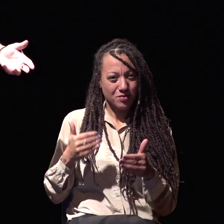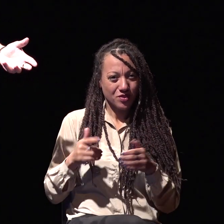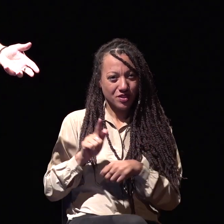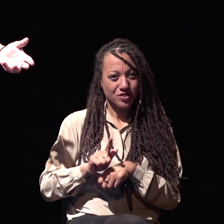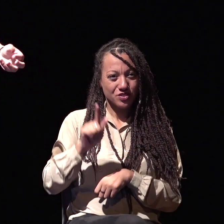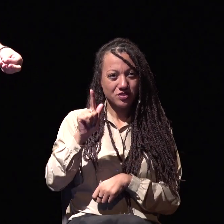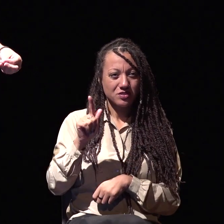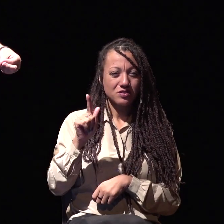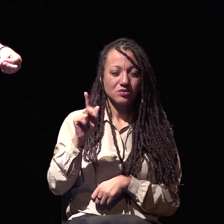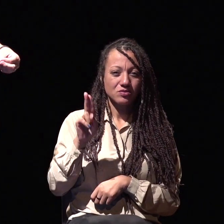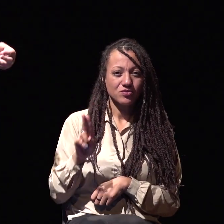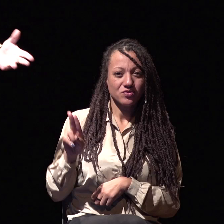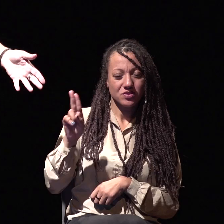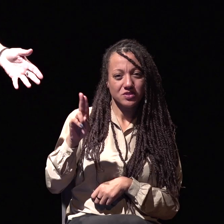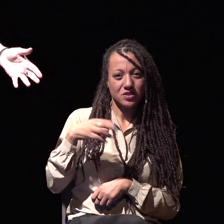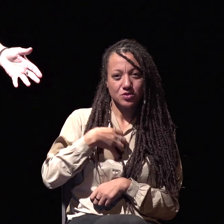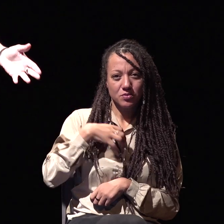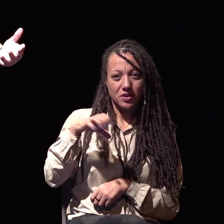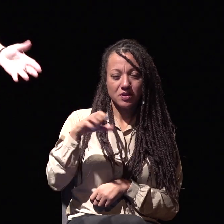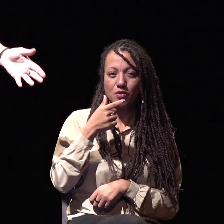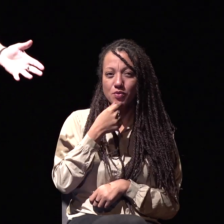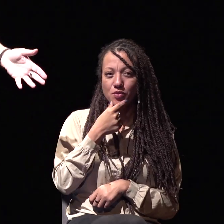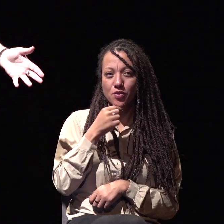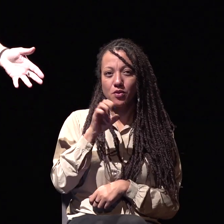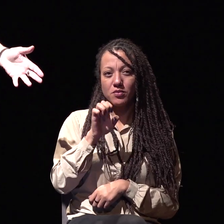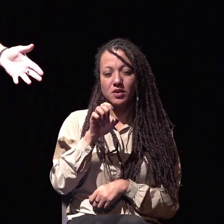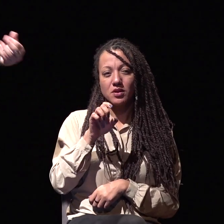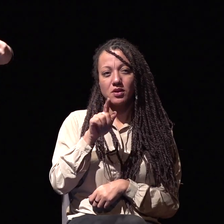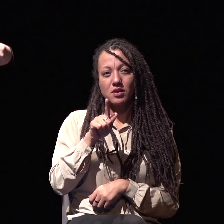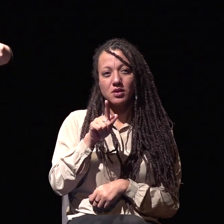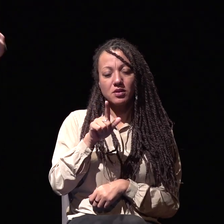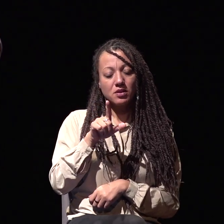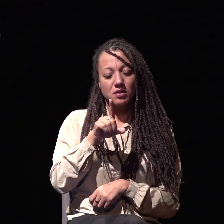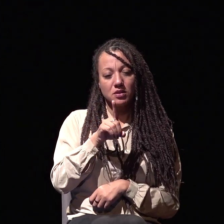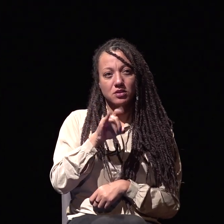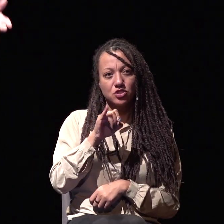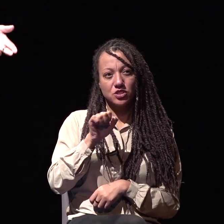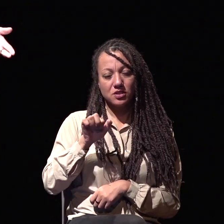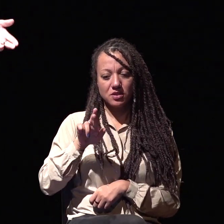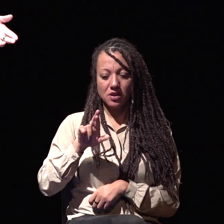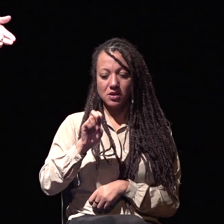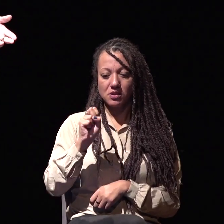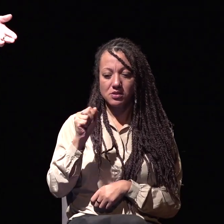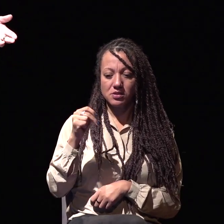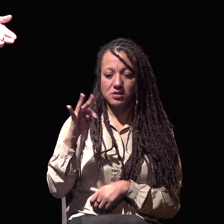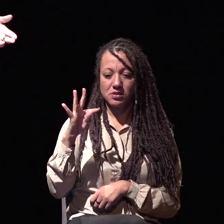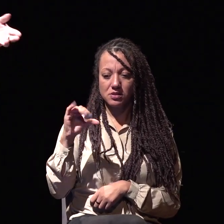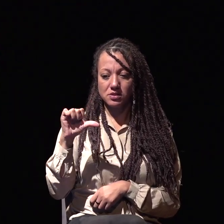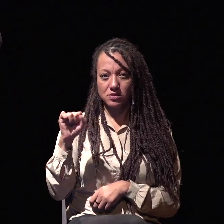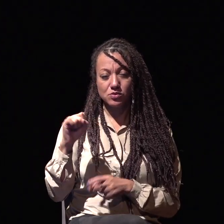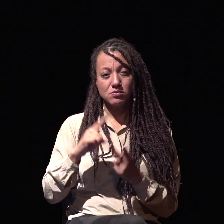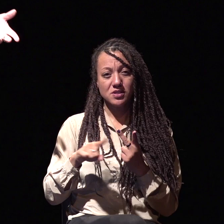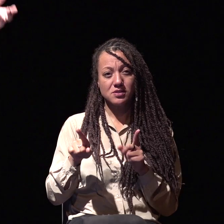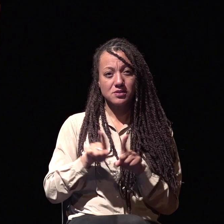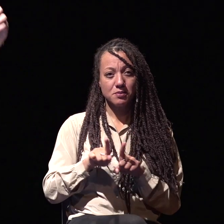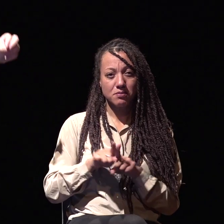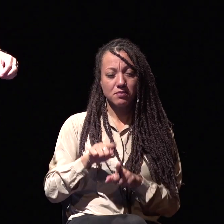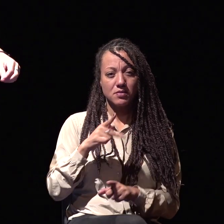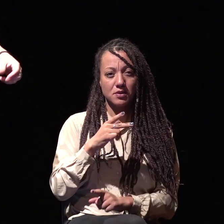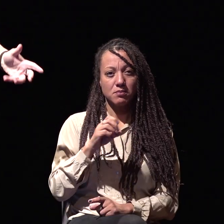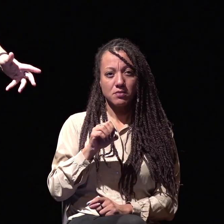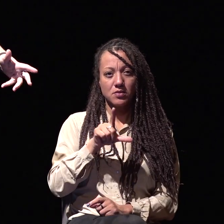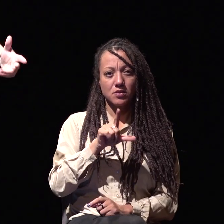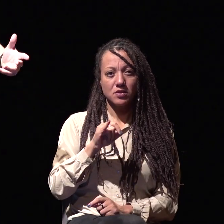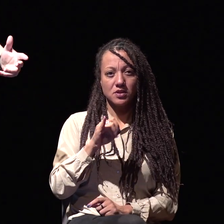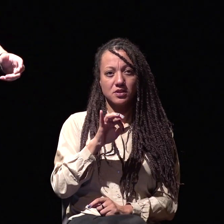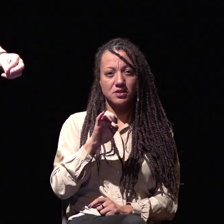Universidade da Bahia, do reitor Edgar Santos, mas todo o apoio da Politécnica, da faculdade, enfim, da pessoa